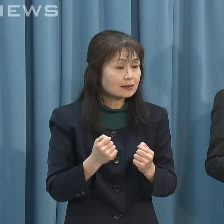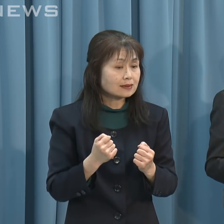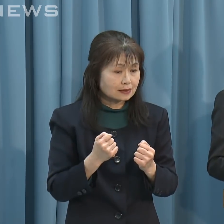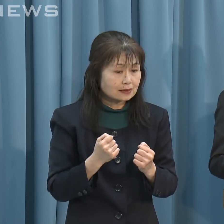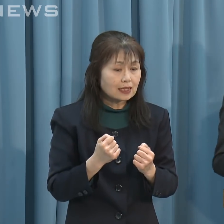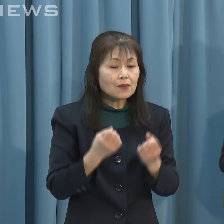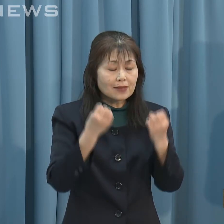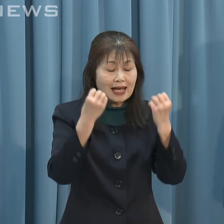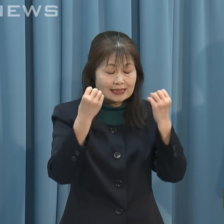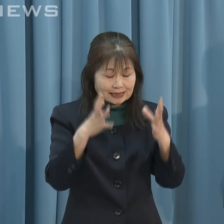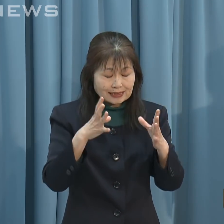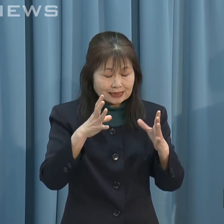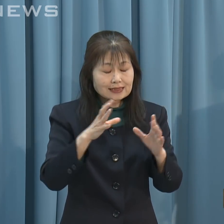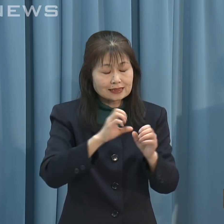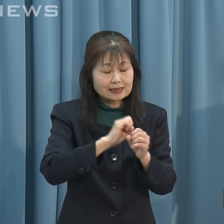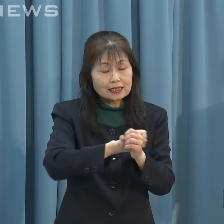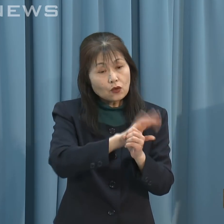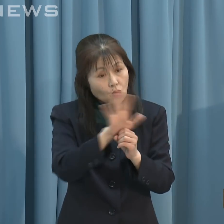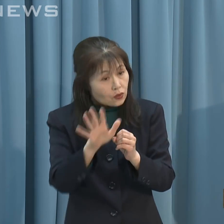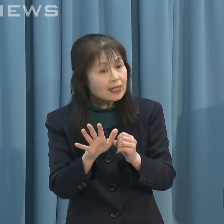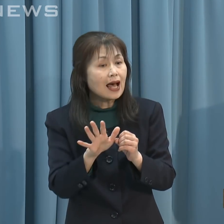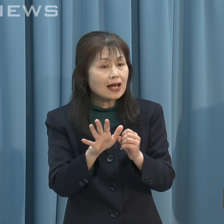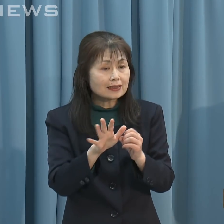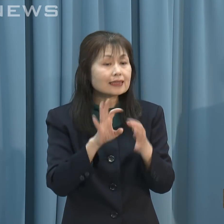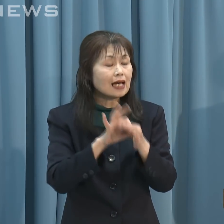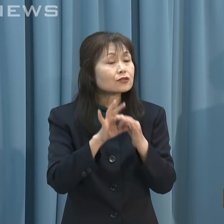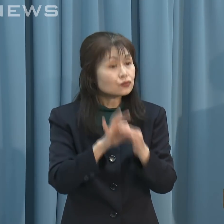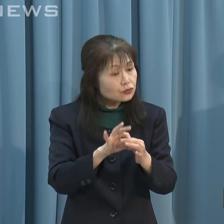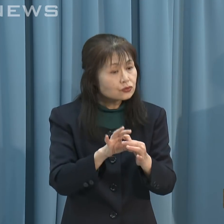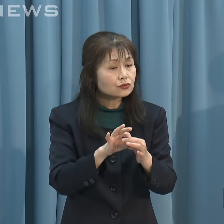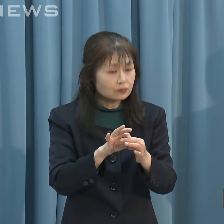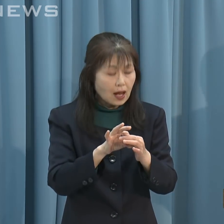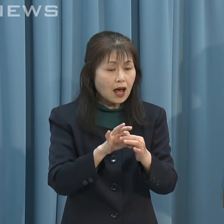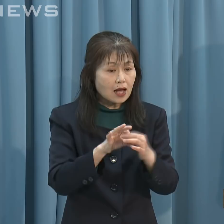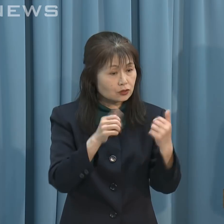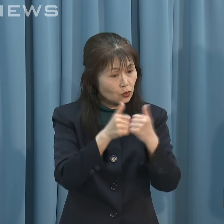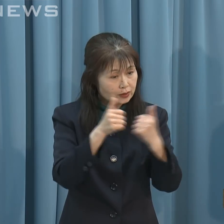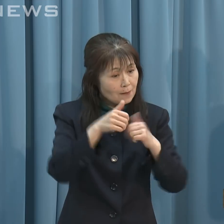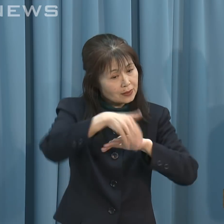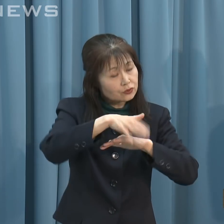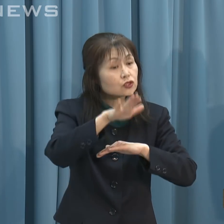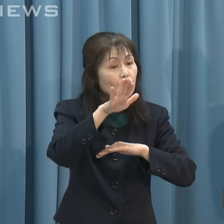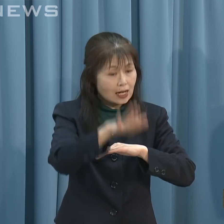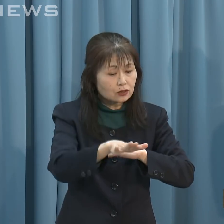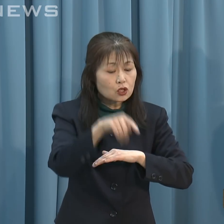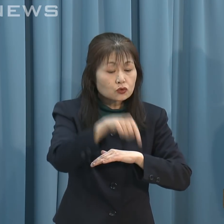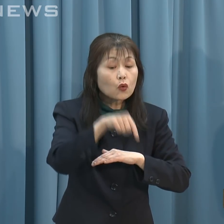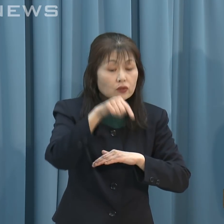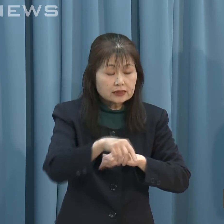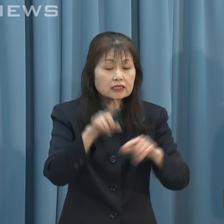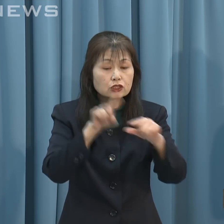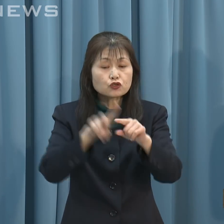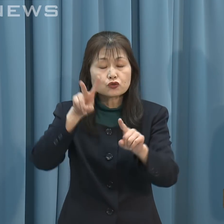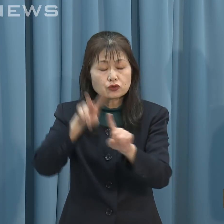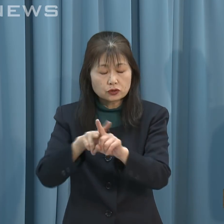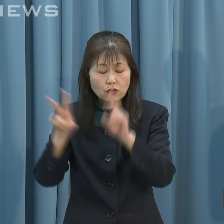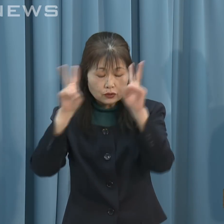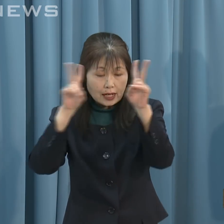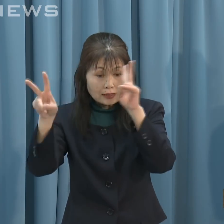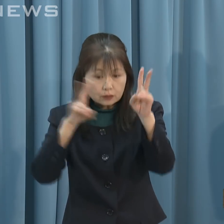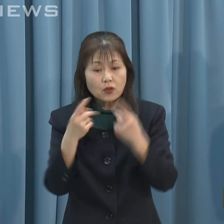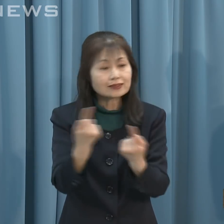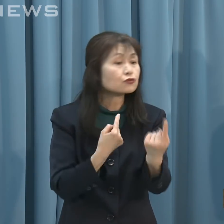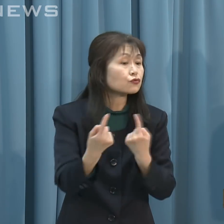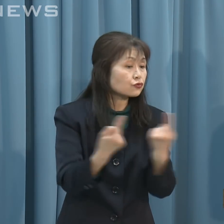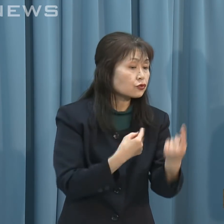ナの関係の相談窓口を開けてますので、で中小企業の方なんか相談来てるわけですよね。でそれは土日